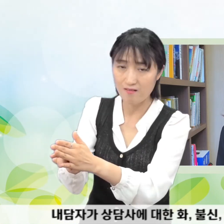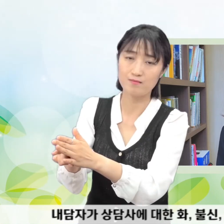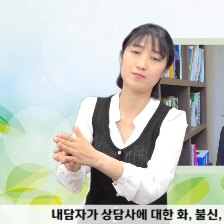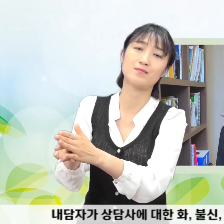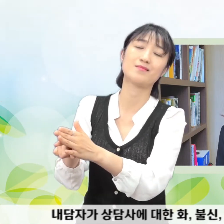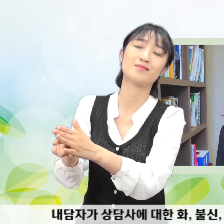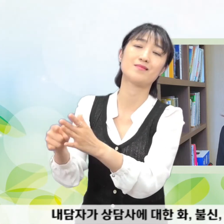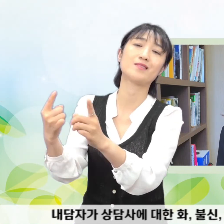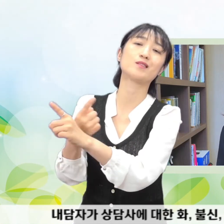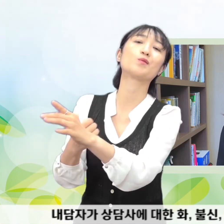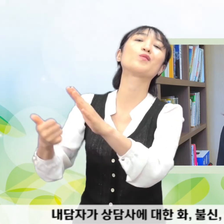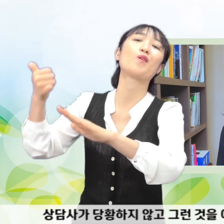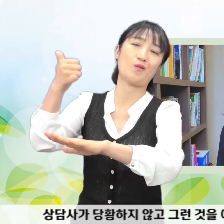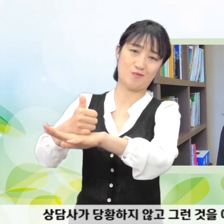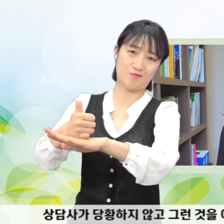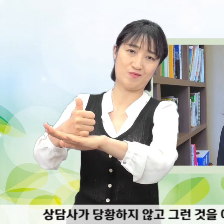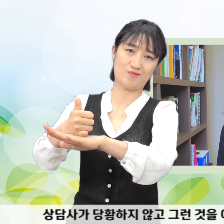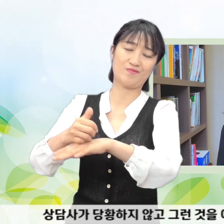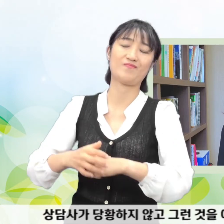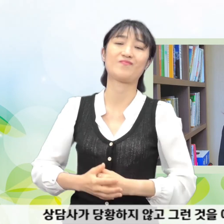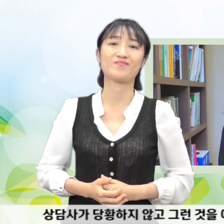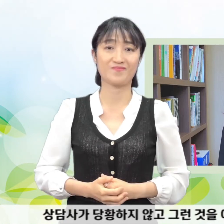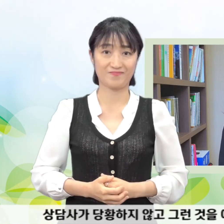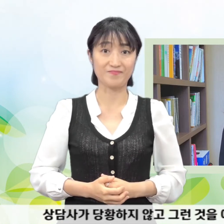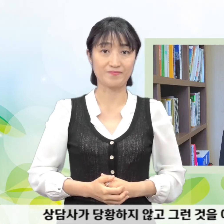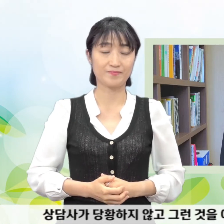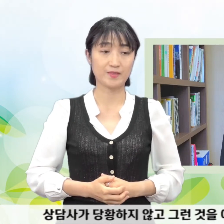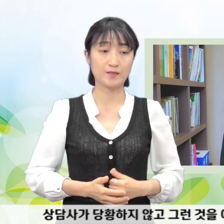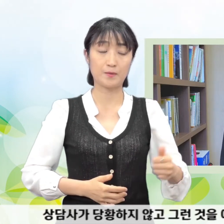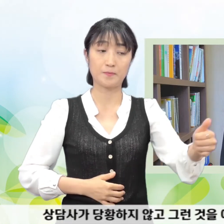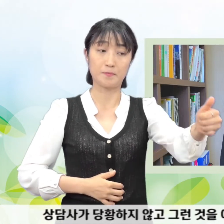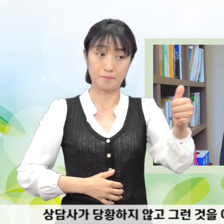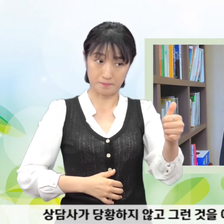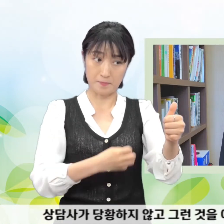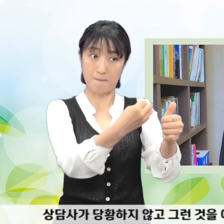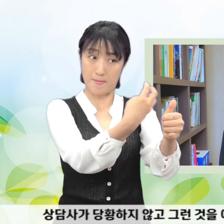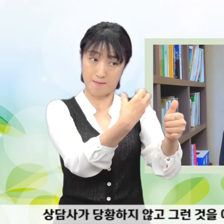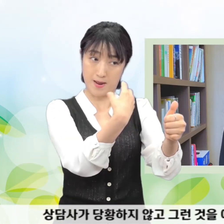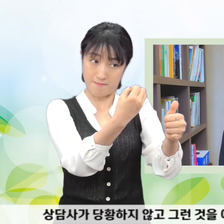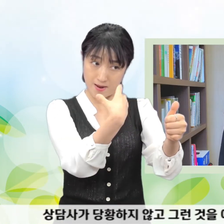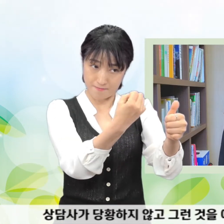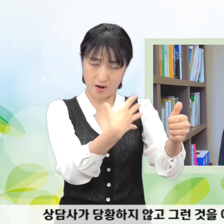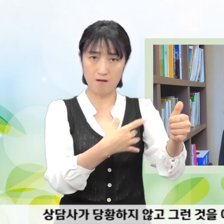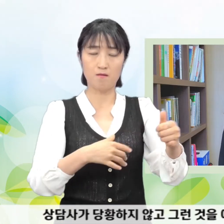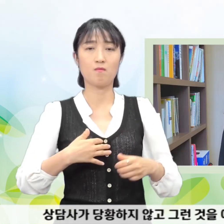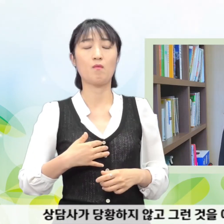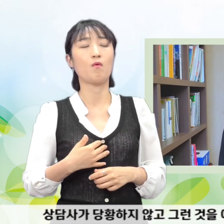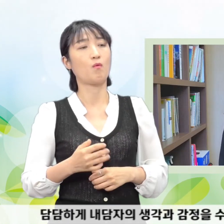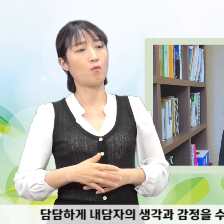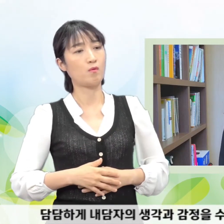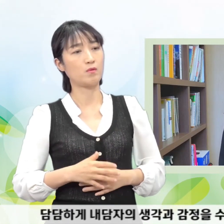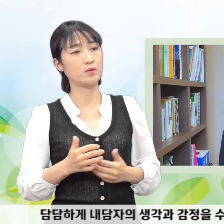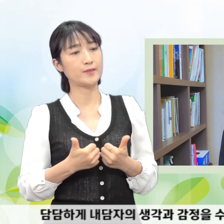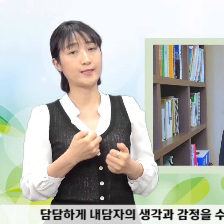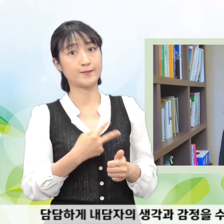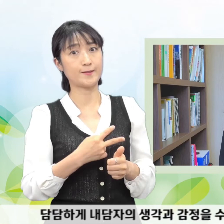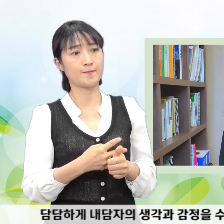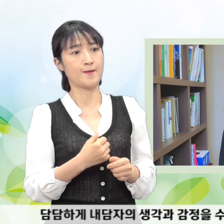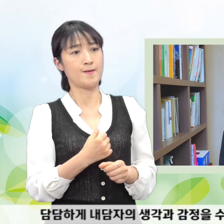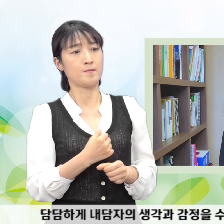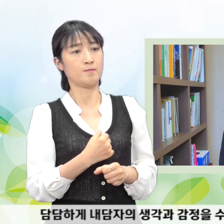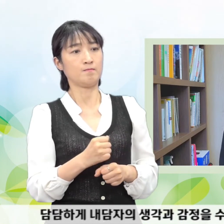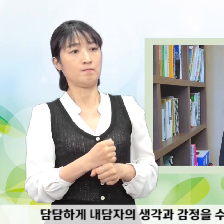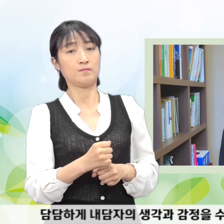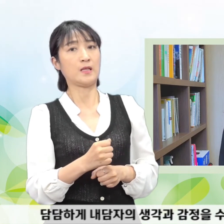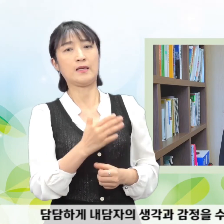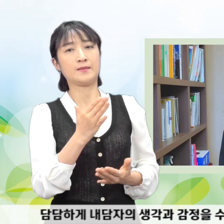의심, 화 이런 것들을 드러낼 때 상담사가 당황하지 않고 그런 것들을 예견하고 있었다, 담담하게 그런 것들을